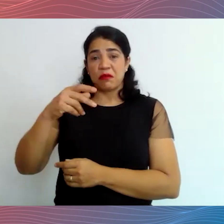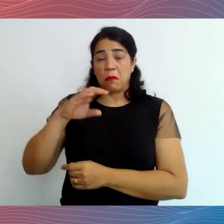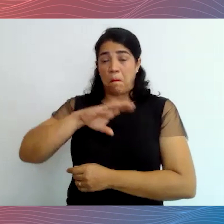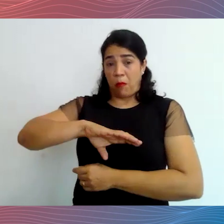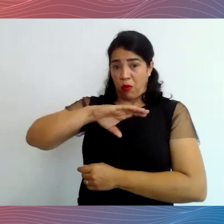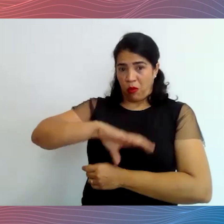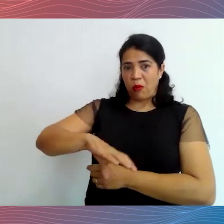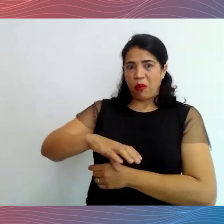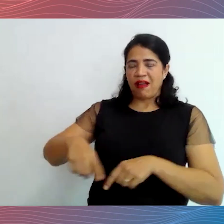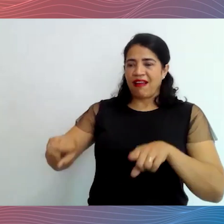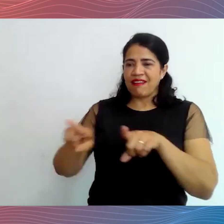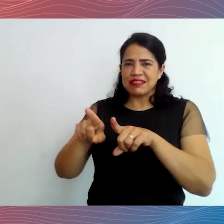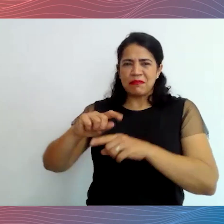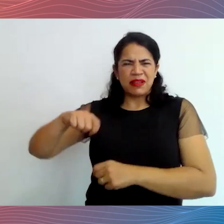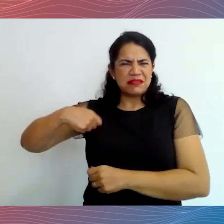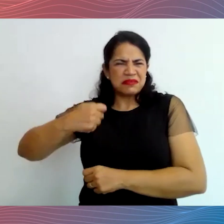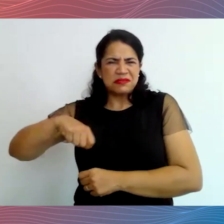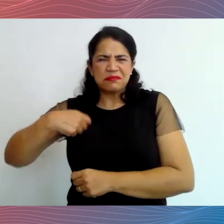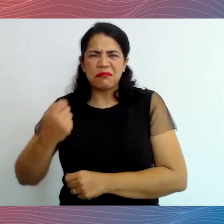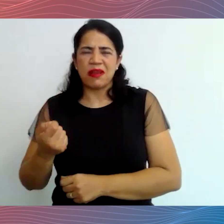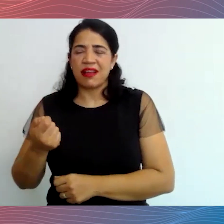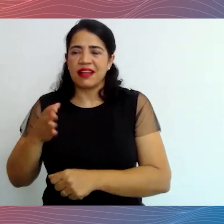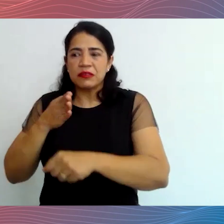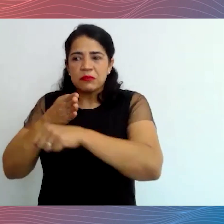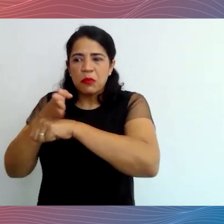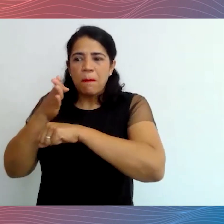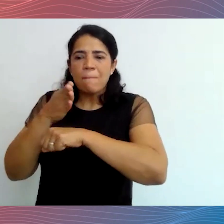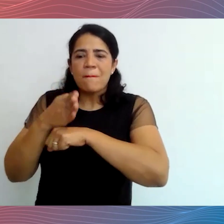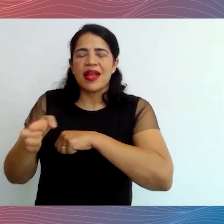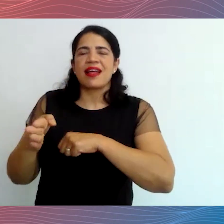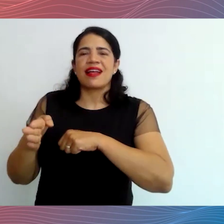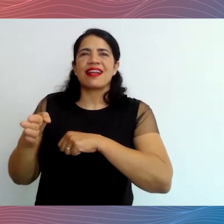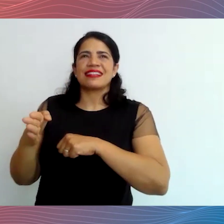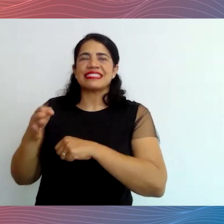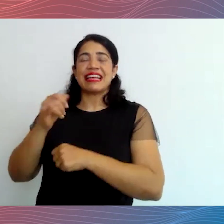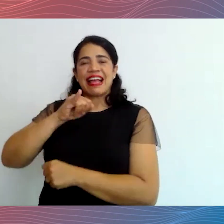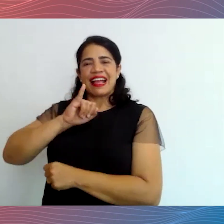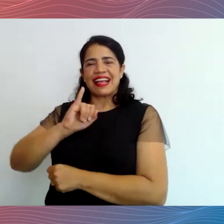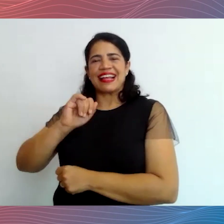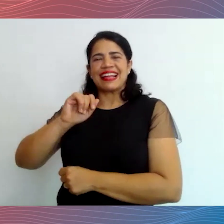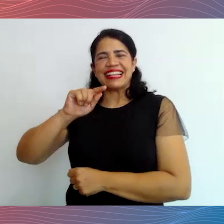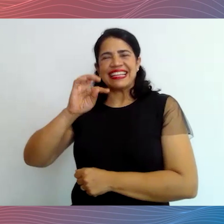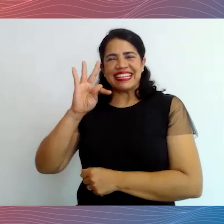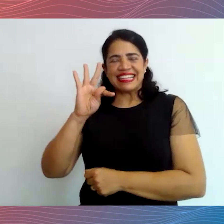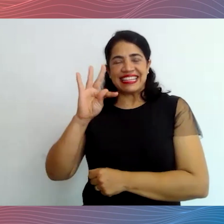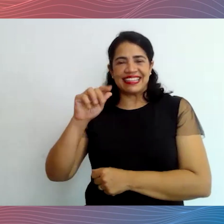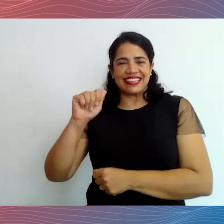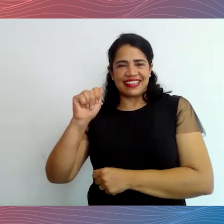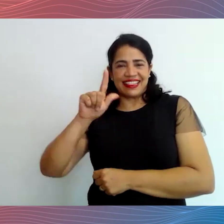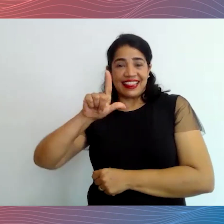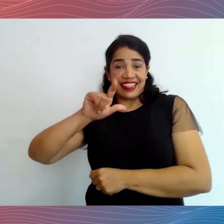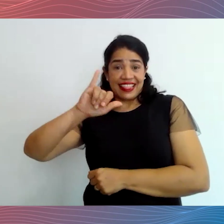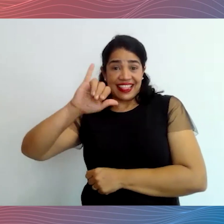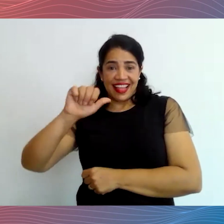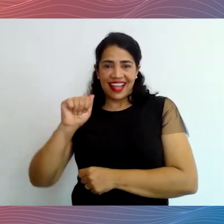entramos na Itália. Cadê os italianos aí, ó? Tem dois, cadê? O casal, ó,